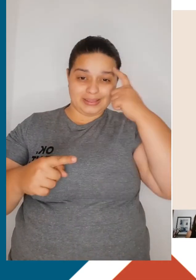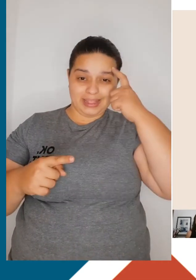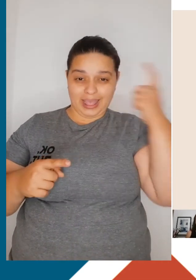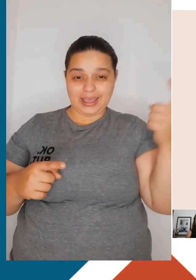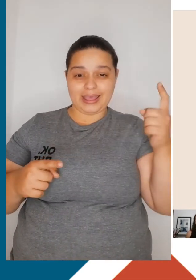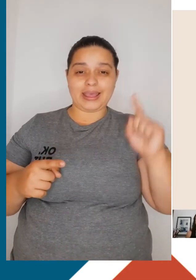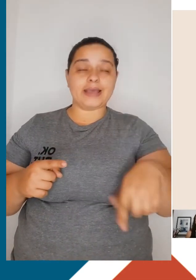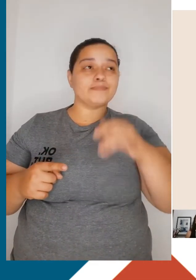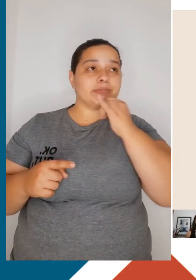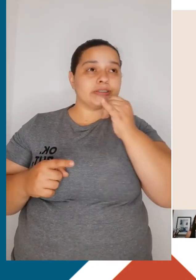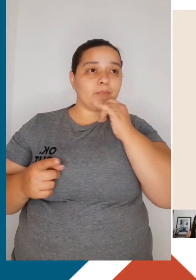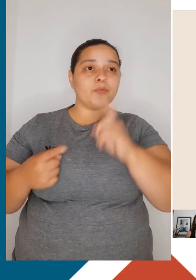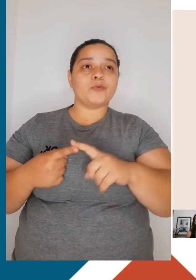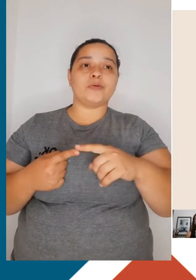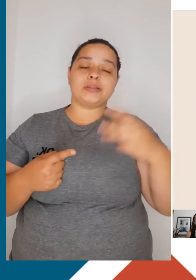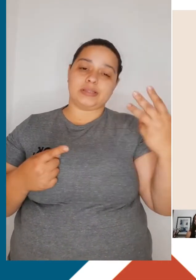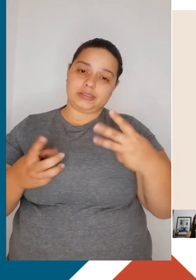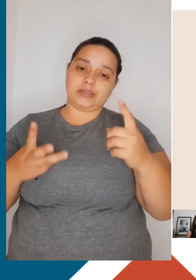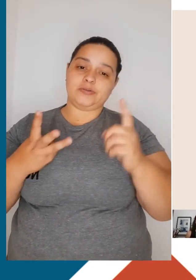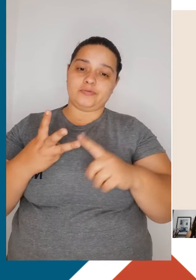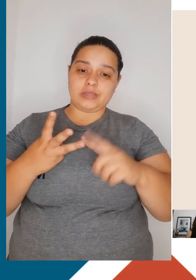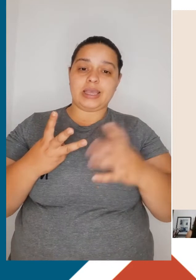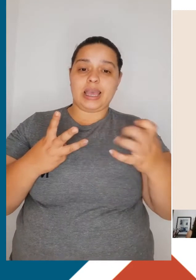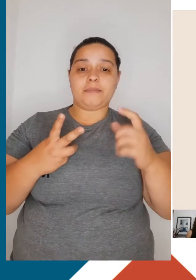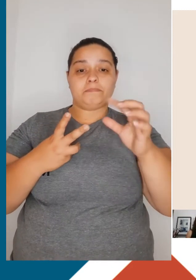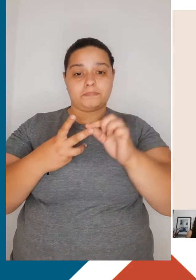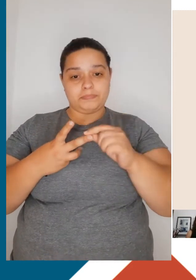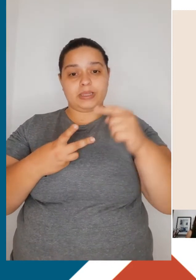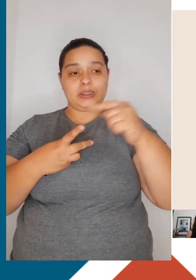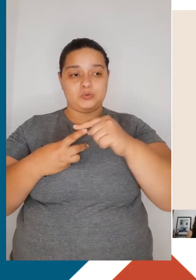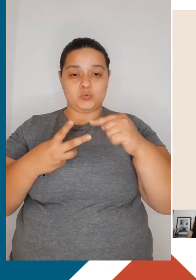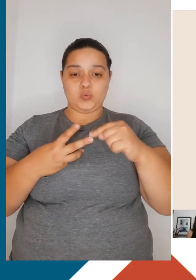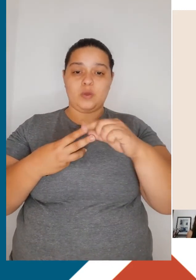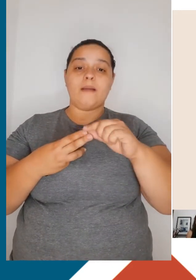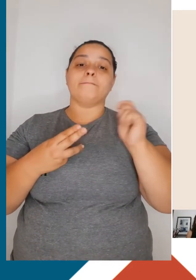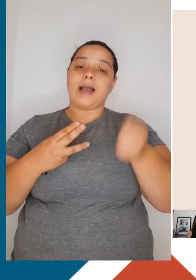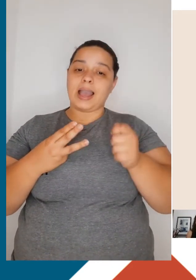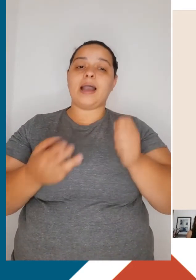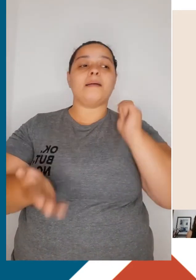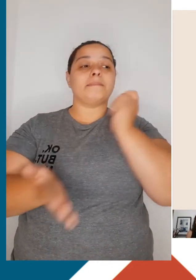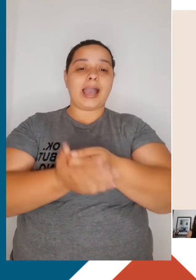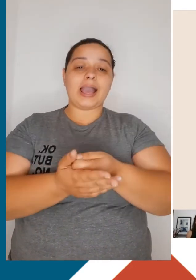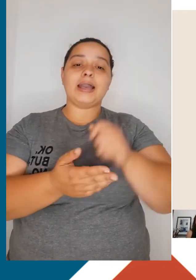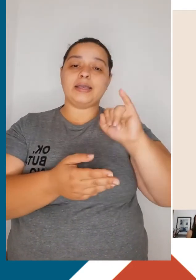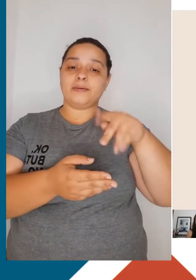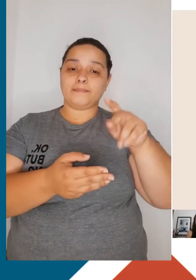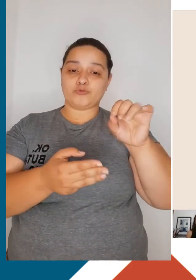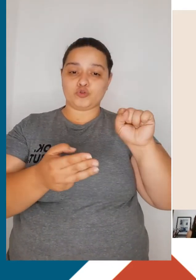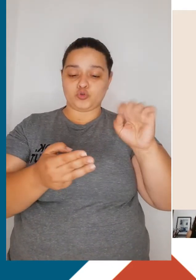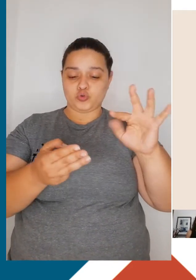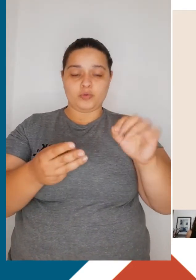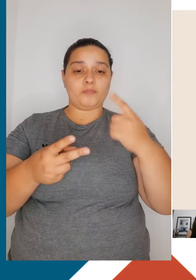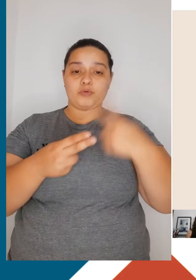estavam postas ali era: o terceiro estado, né, queria que o primeiro e o segundo estado passassem a pagar impostos, já que até então eles não